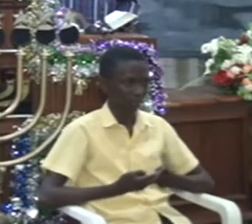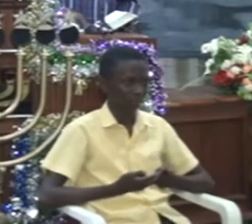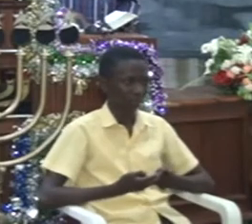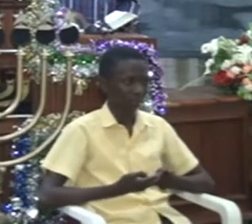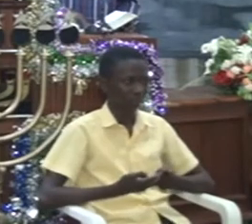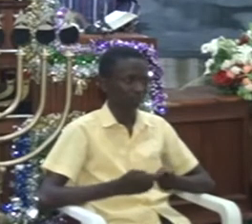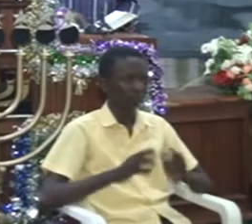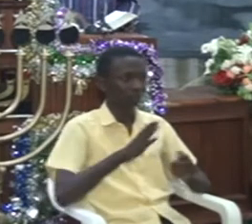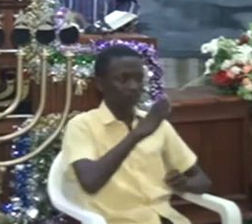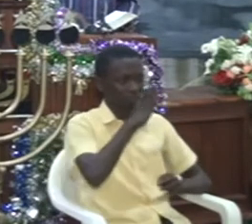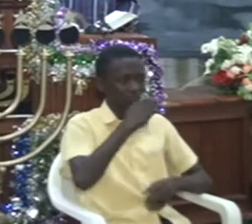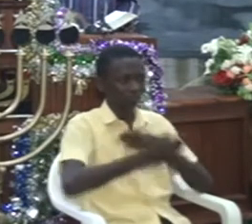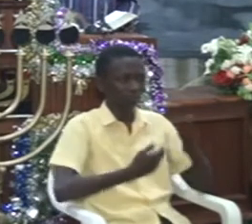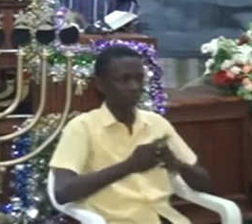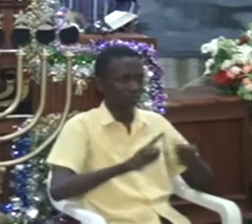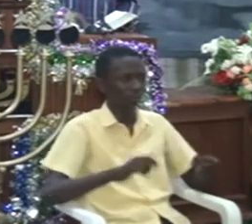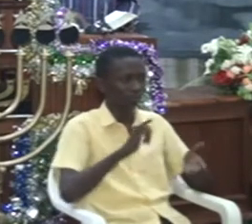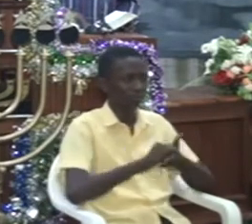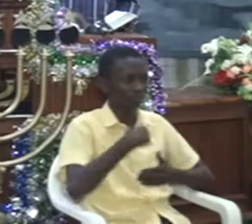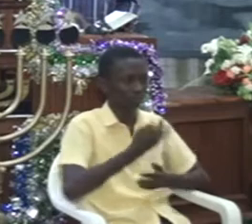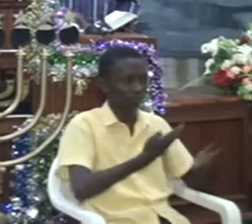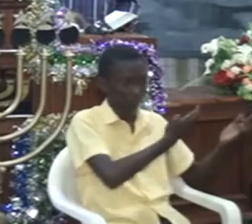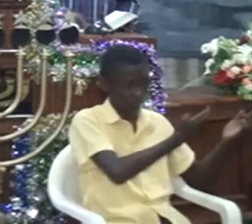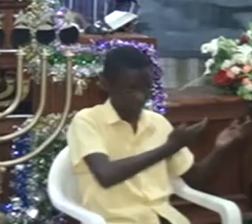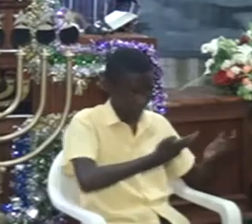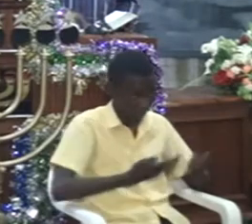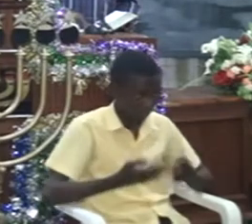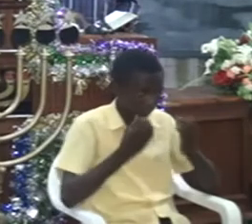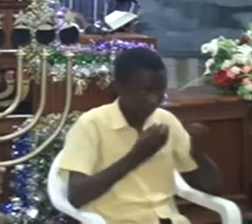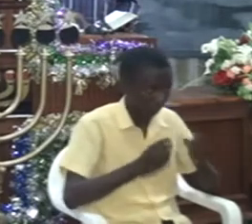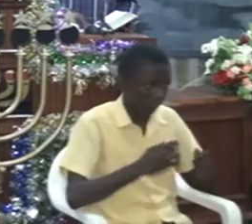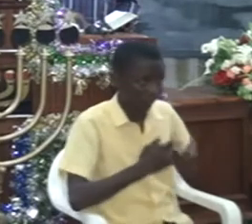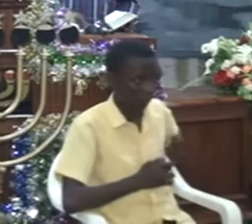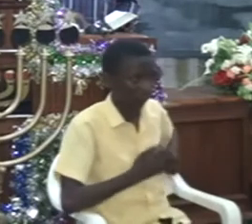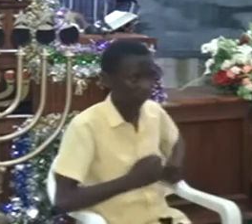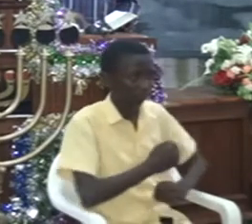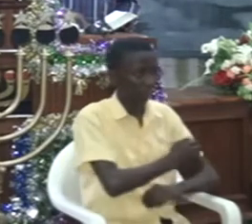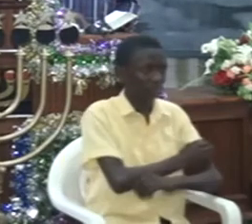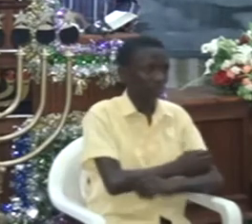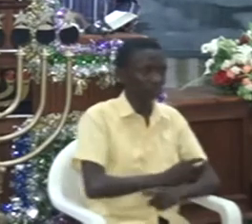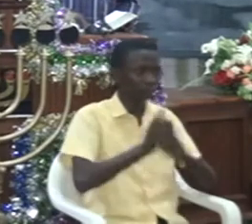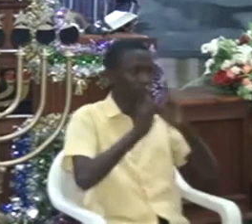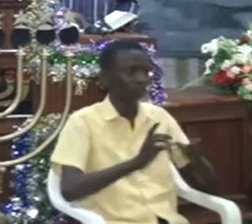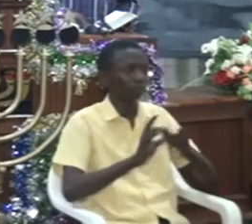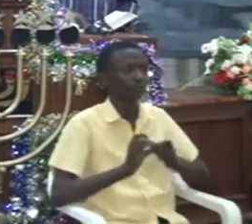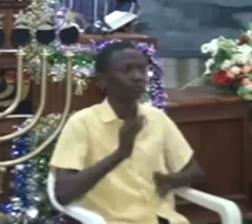pas tous, mais ceux qui reçoivent l'abondance de la grâce et du don de la